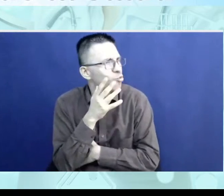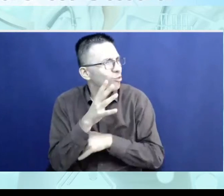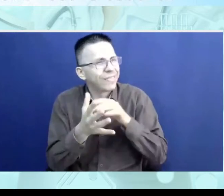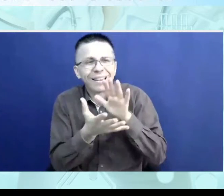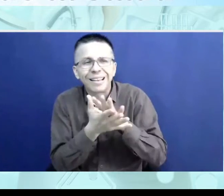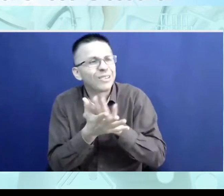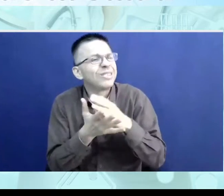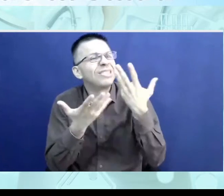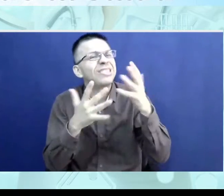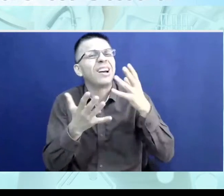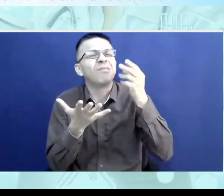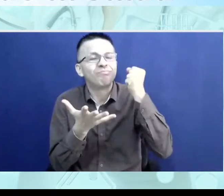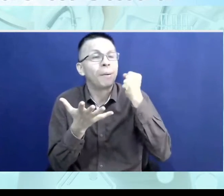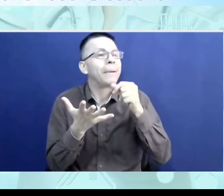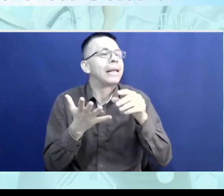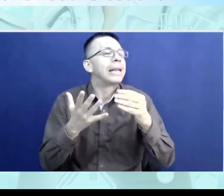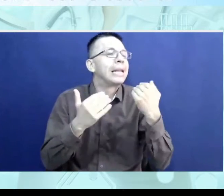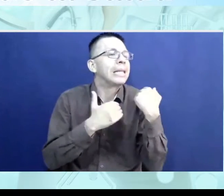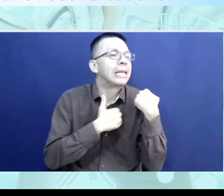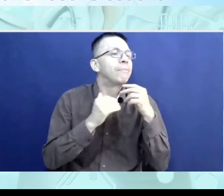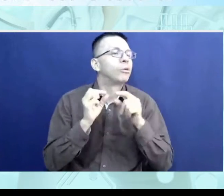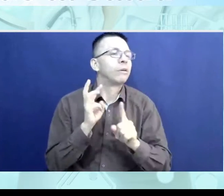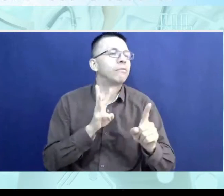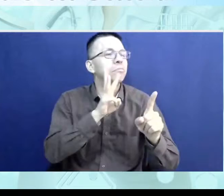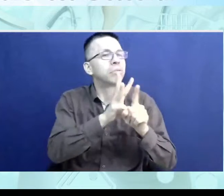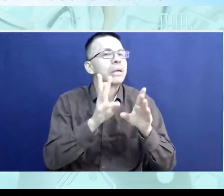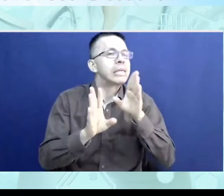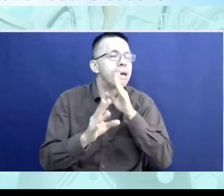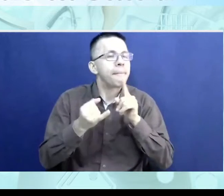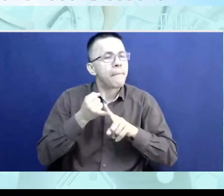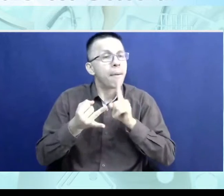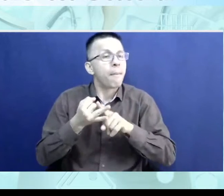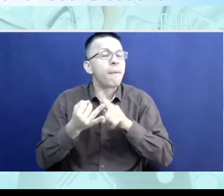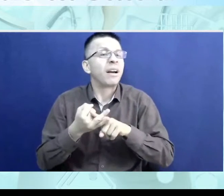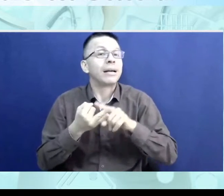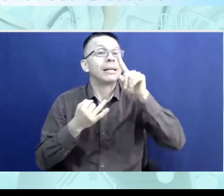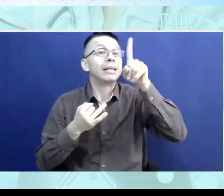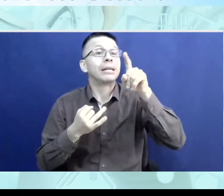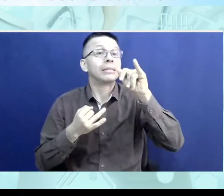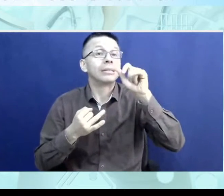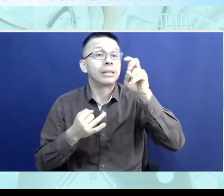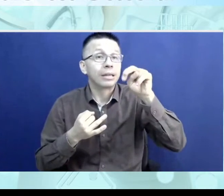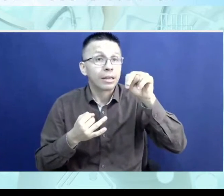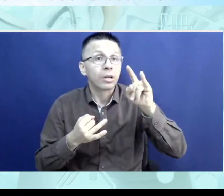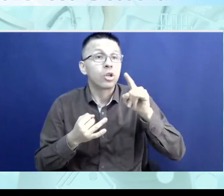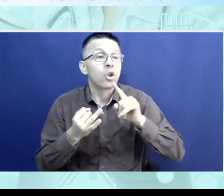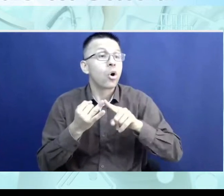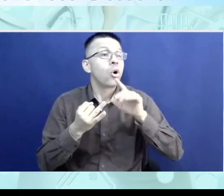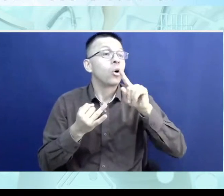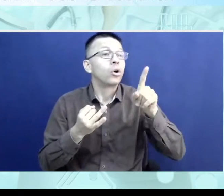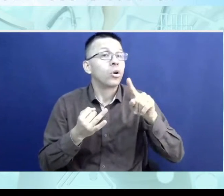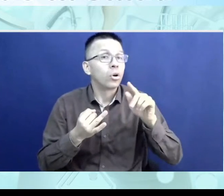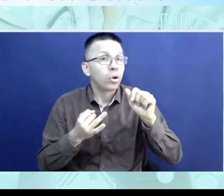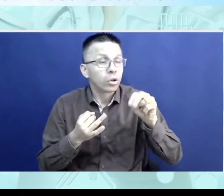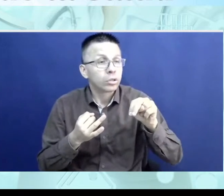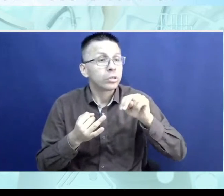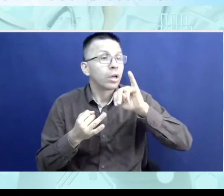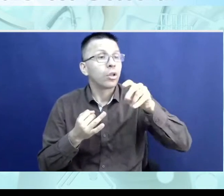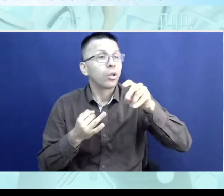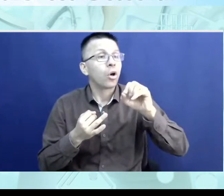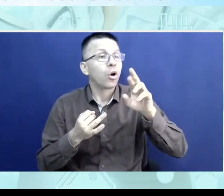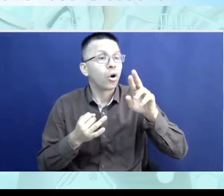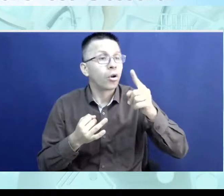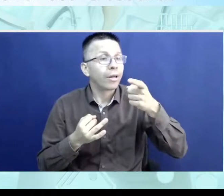vamos, estas son las IPS, vamos a empezar el Alto Sinú, el San Jorge, la zona costanera, el Bajo, el Medio